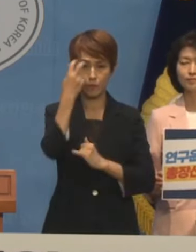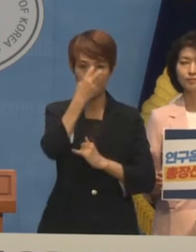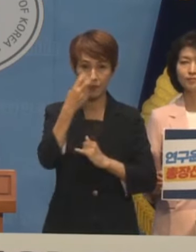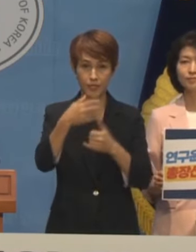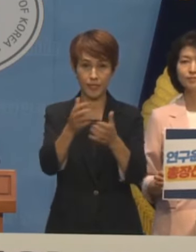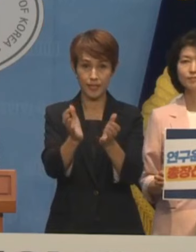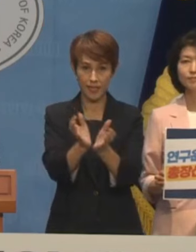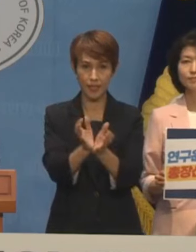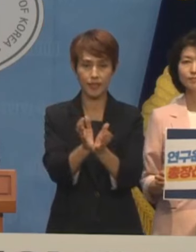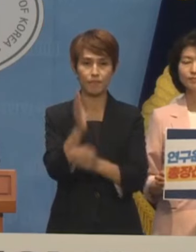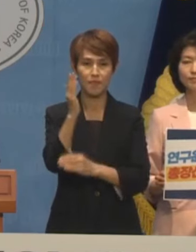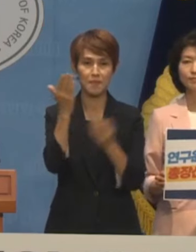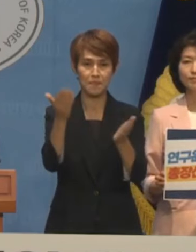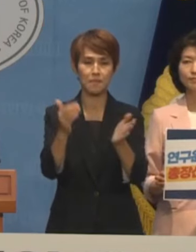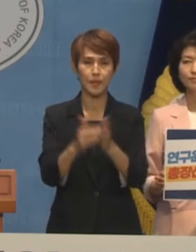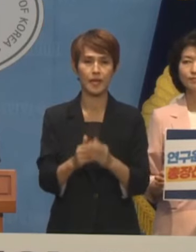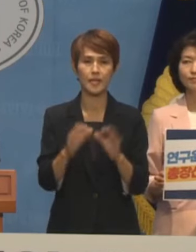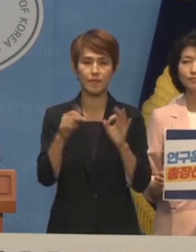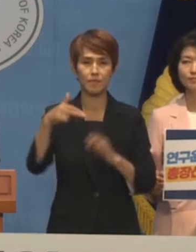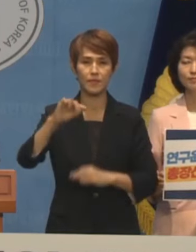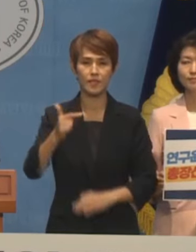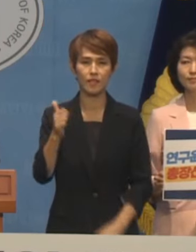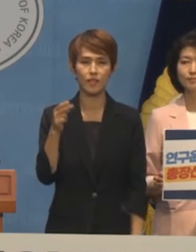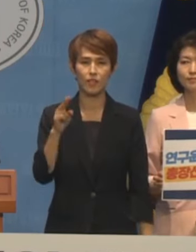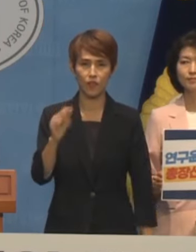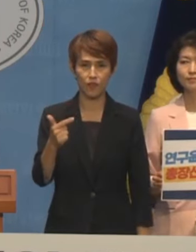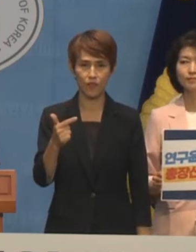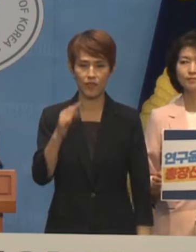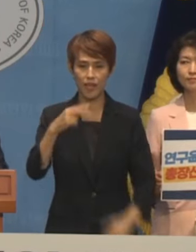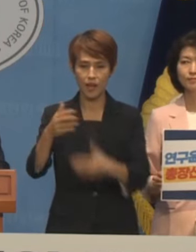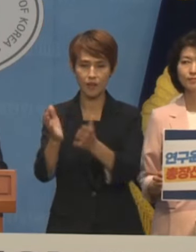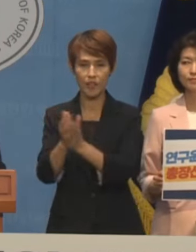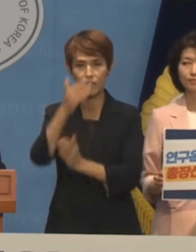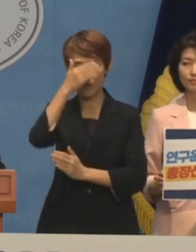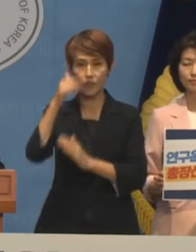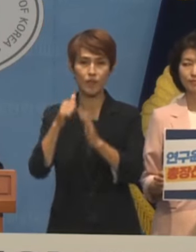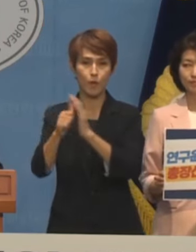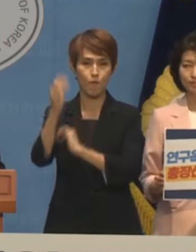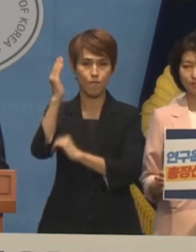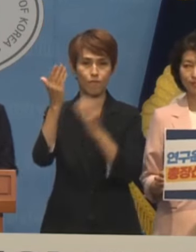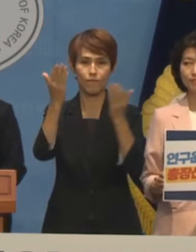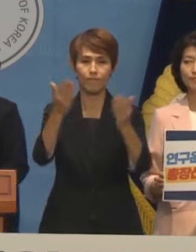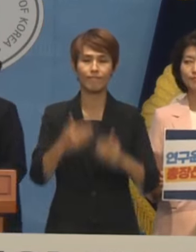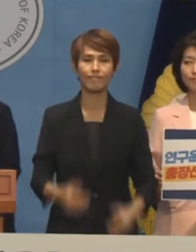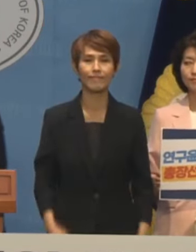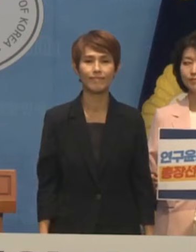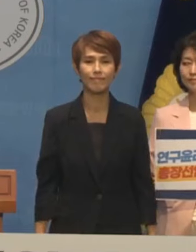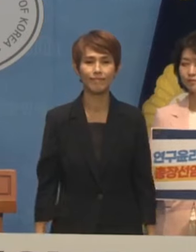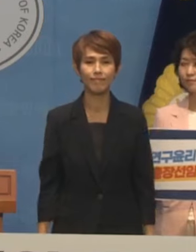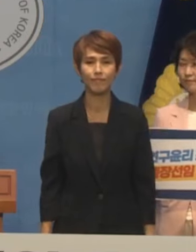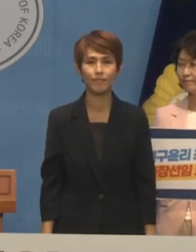있었습니다. 다음으로는 김진현 야6당 청년 대표의 발언이 있겠습니다.